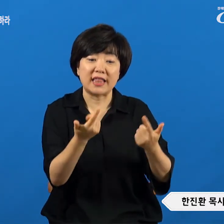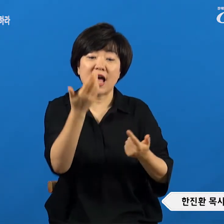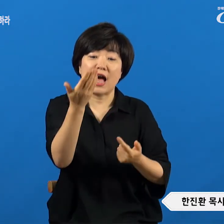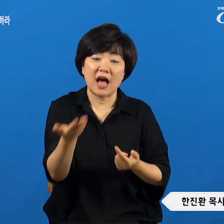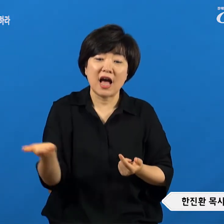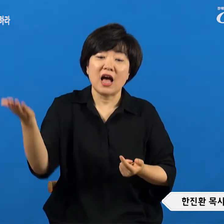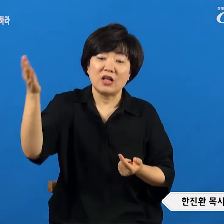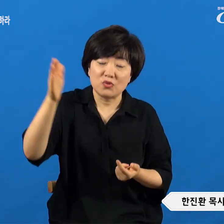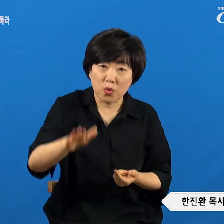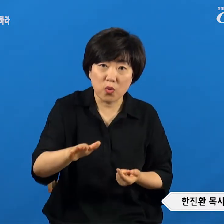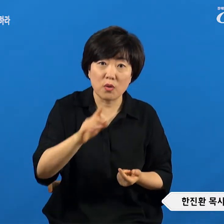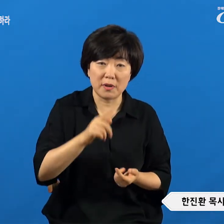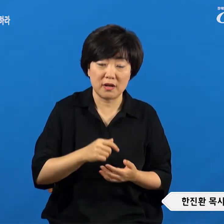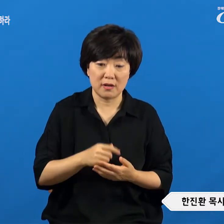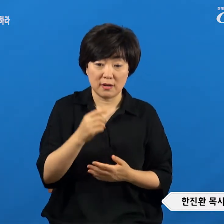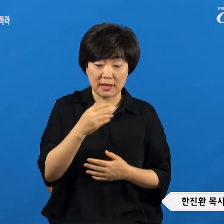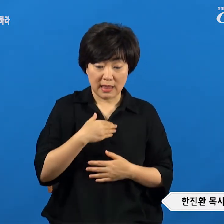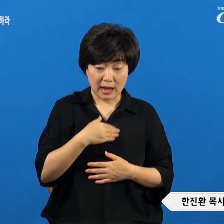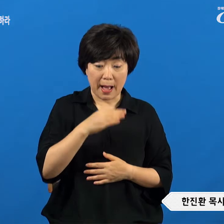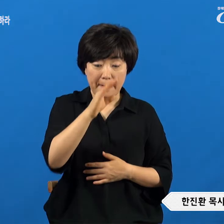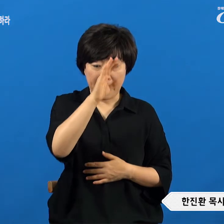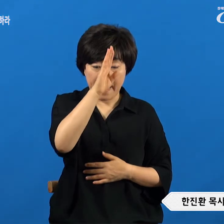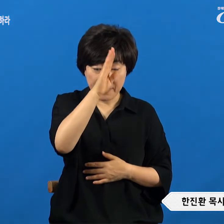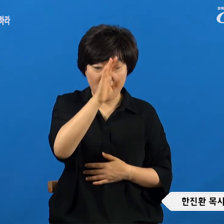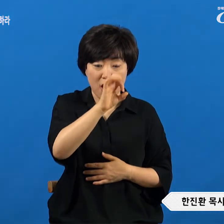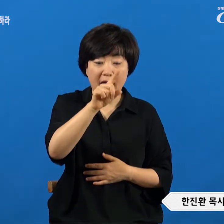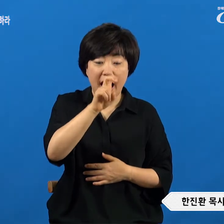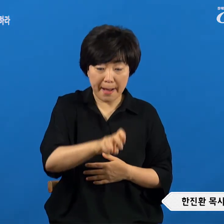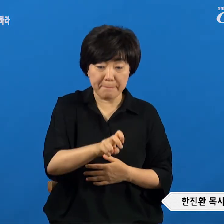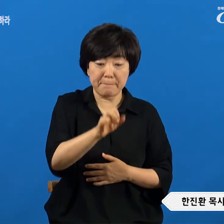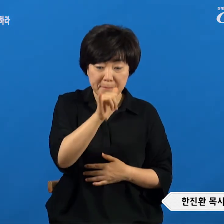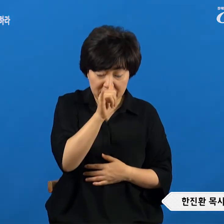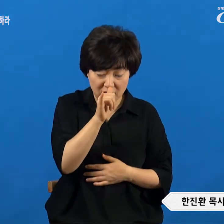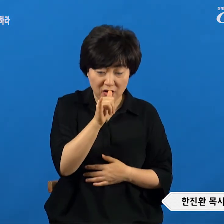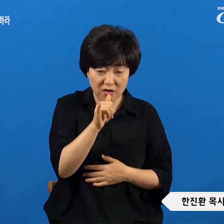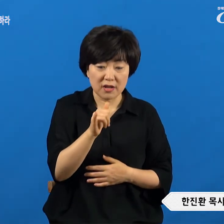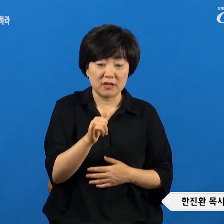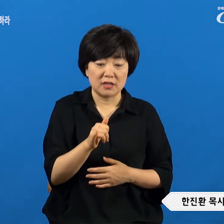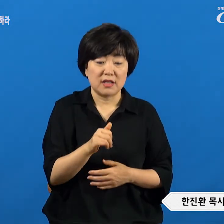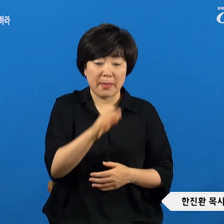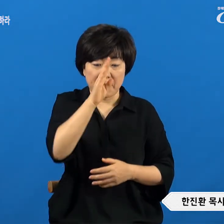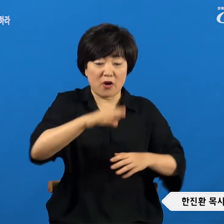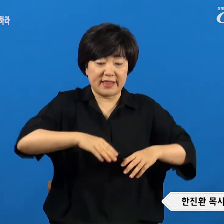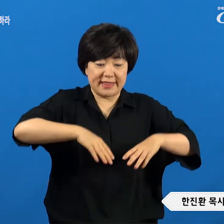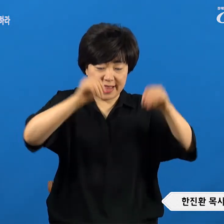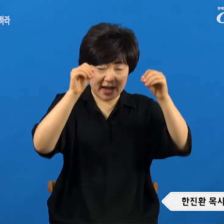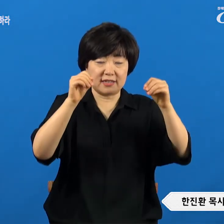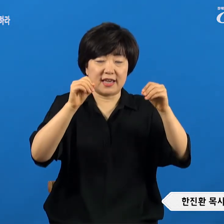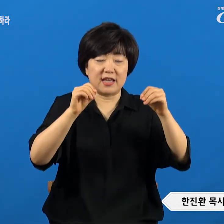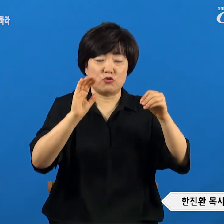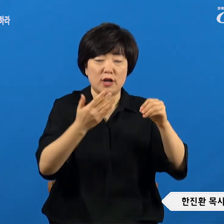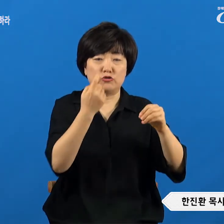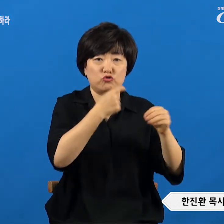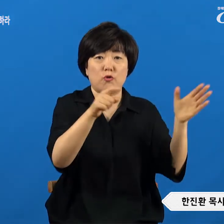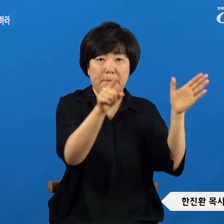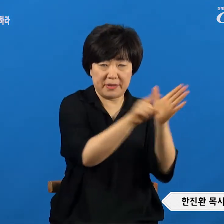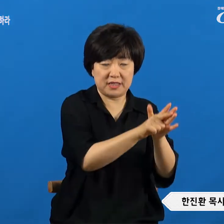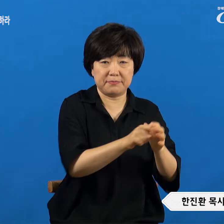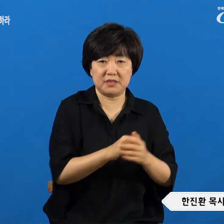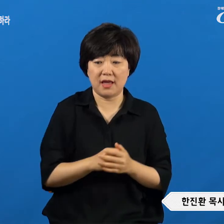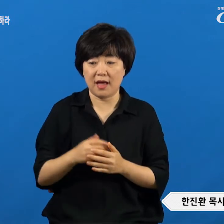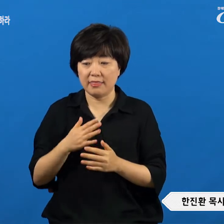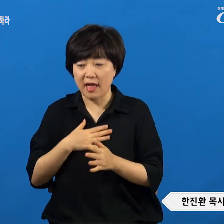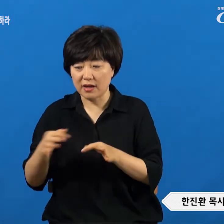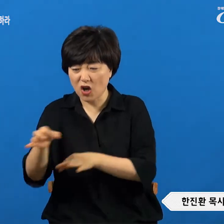내가 비록 암에 걸렸지만은 하나님이 낫게 해주실 줄 믿습니다. 비록 불경기지만 내가 시작하는 이